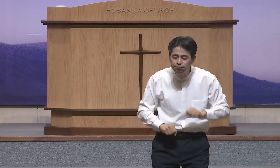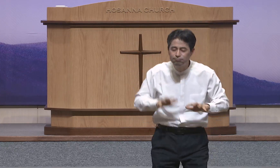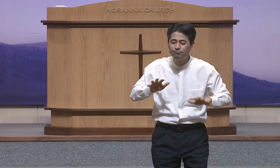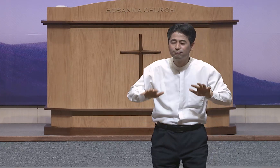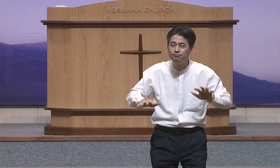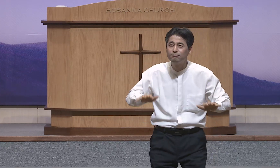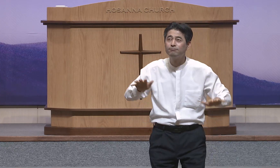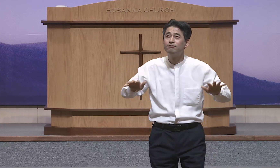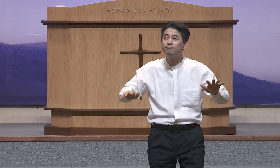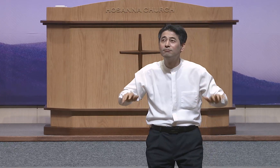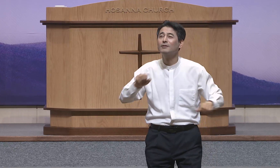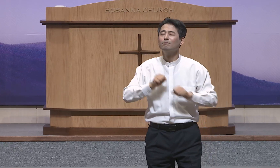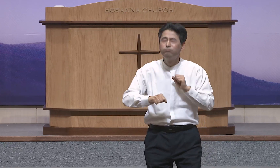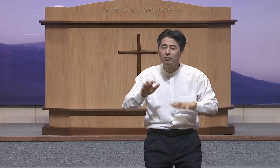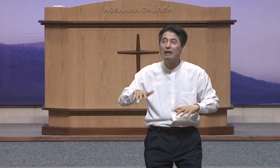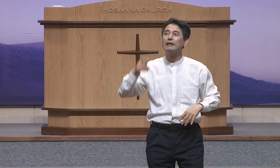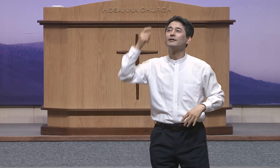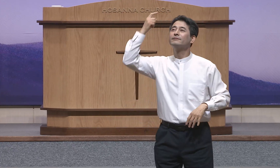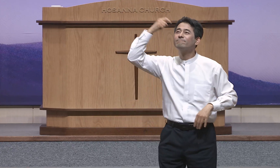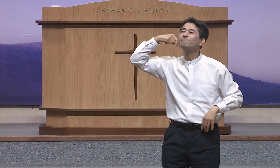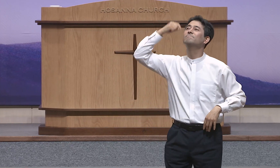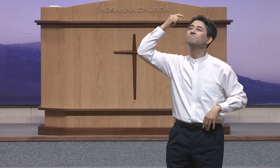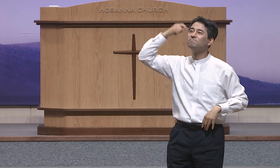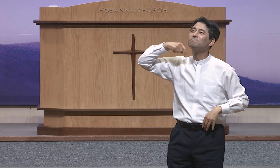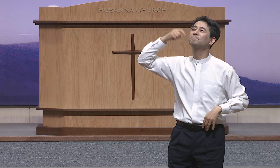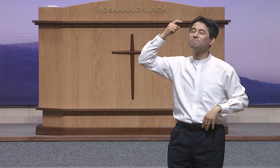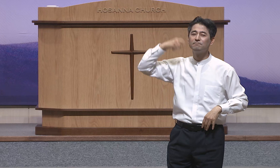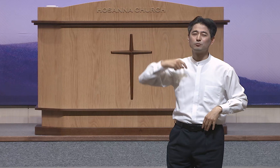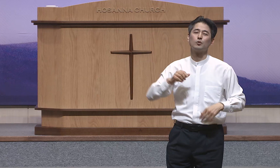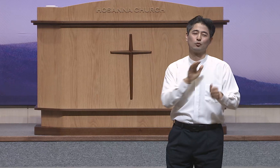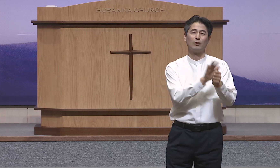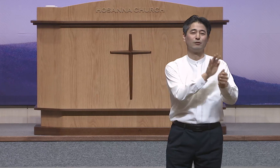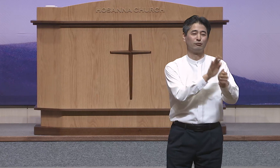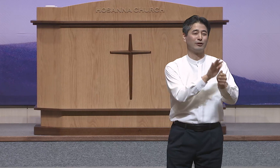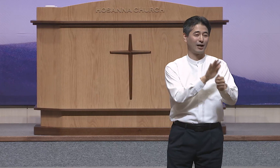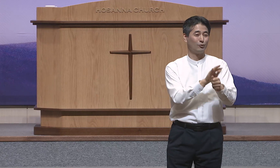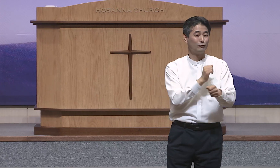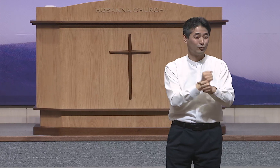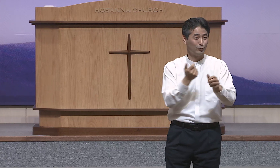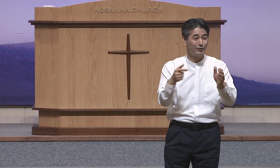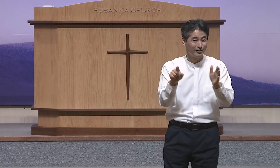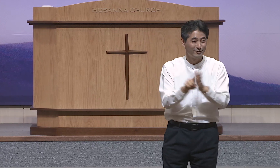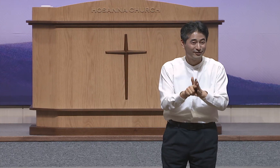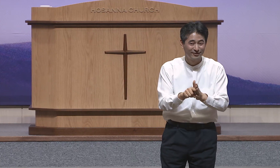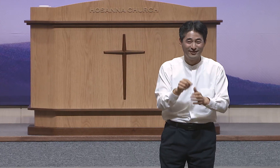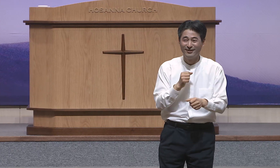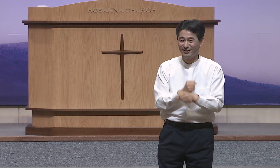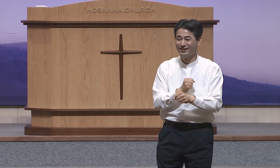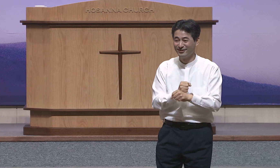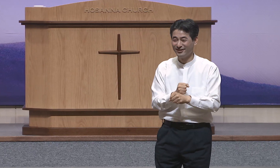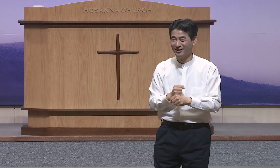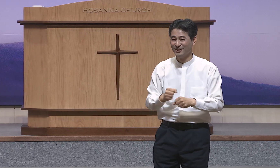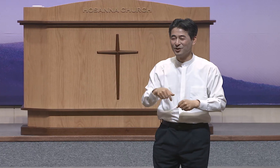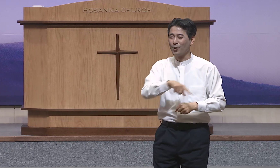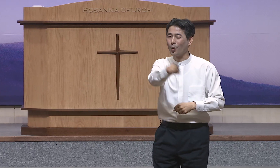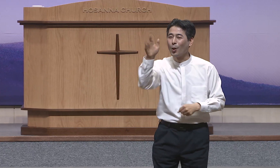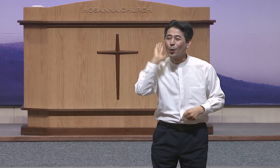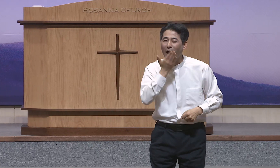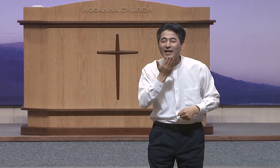있다라는 것을 몸으로 표현하는 것입니다. 그럼 농인분들도 아, 뭔가가 지금 이렇게 표현이 되고 있구나.